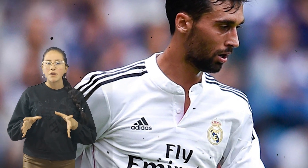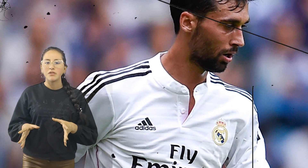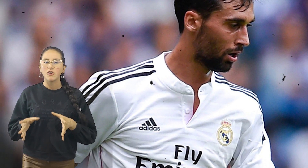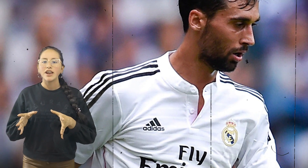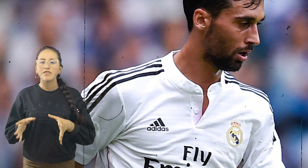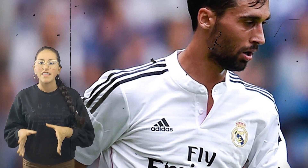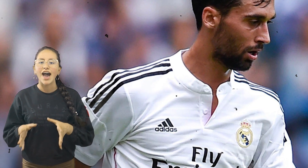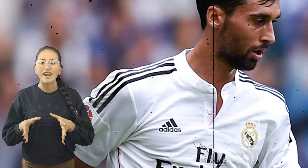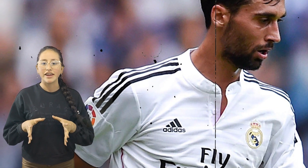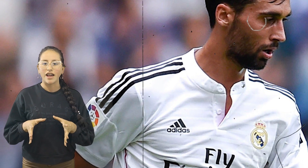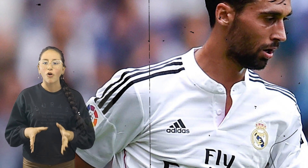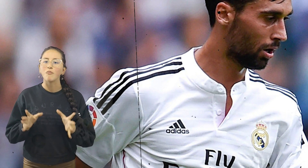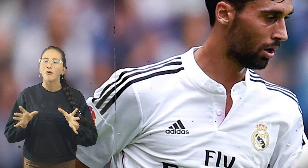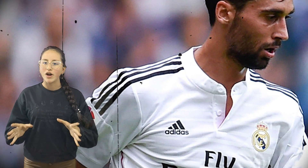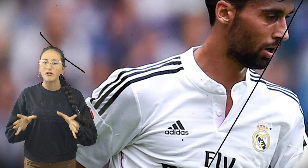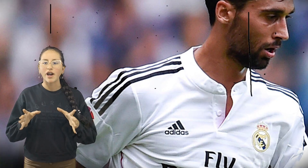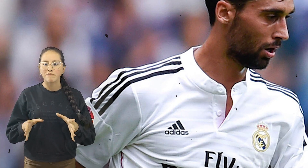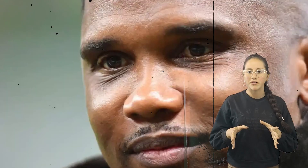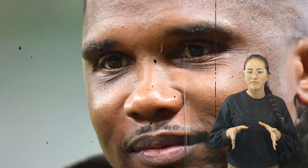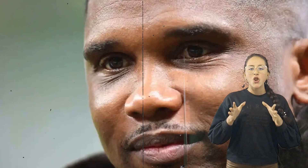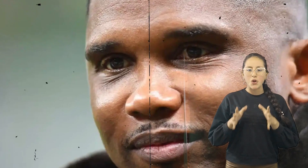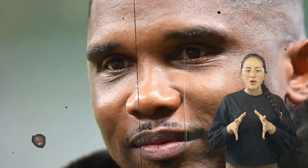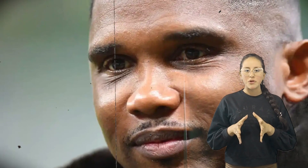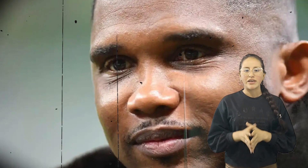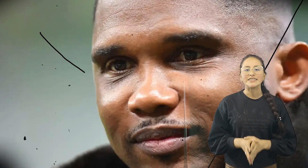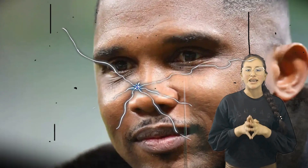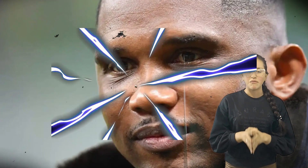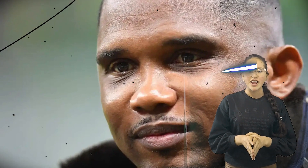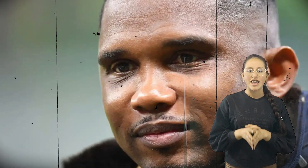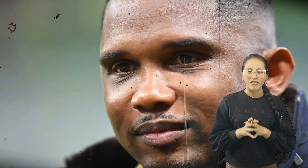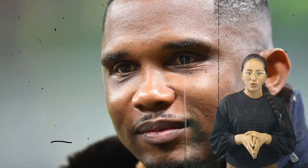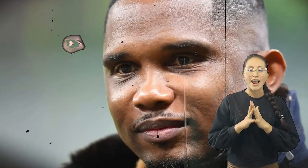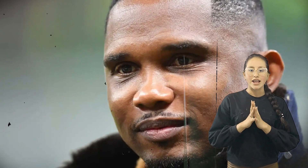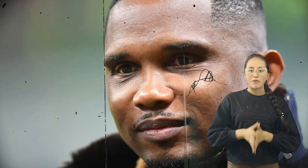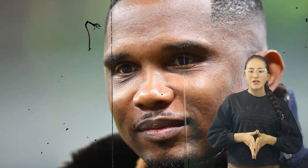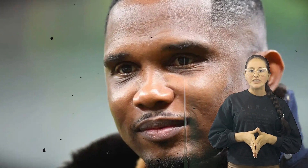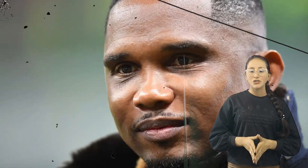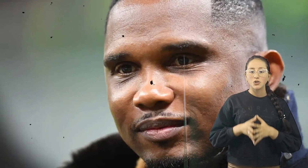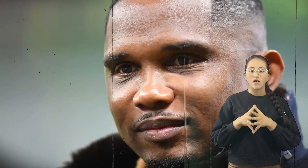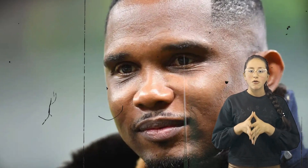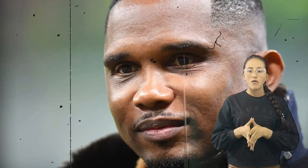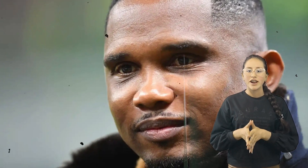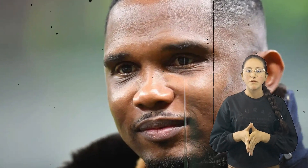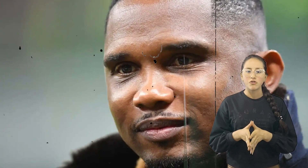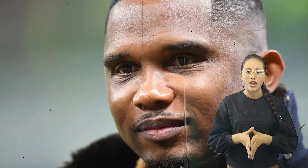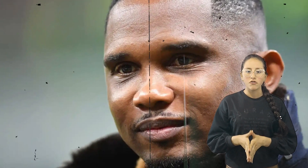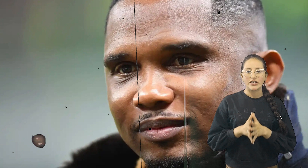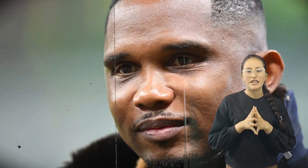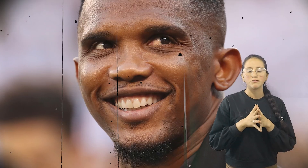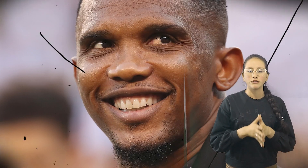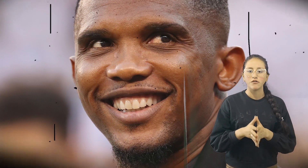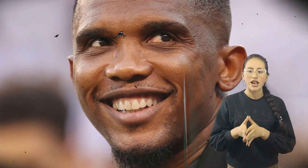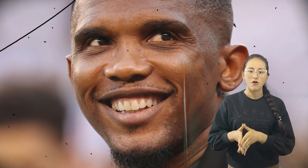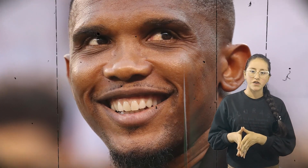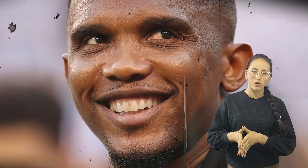le permitió dar entrada a Reina como cuarto cambio. Número 9. Samuel Eto'o. El camerunés tuvo que jugar de portero tras